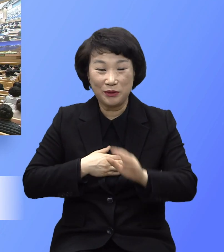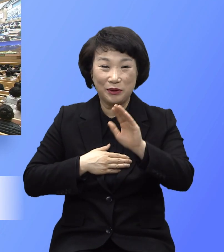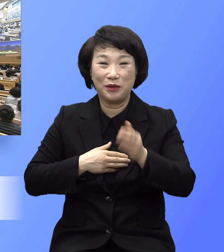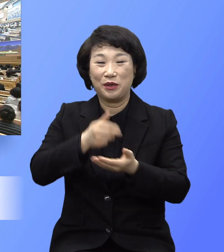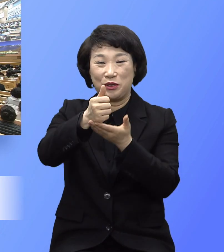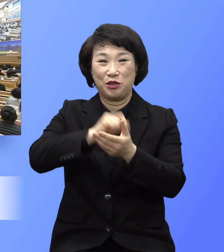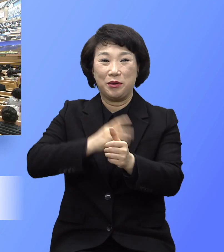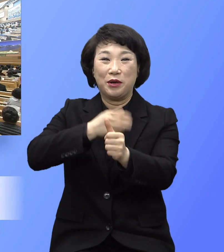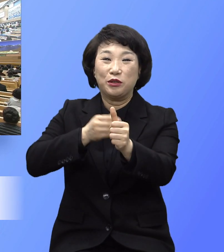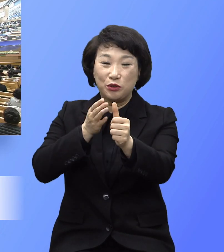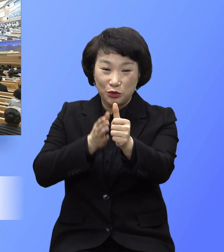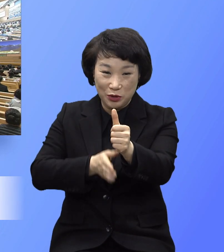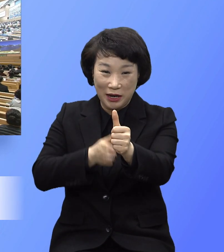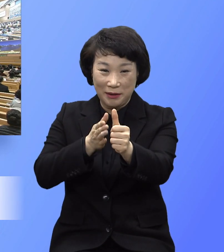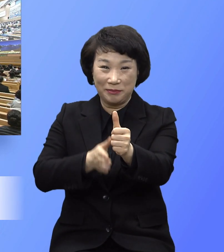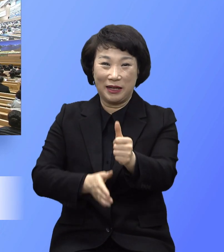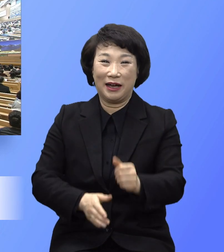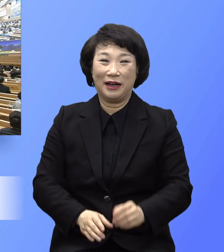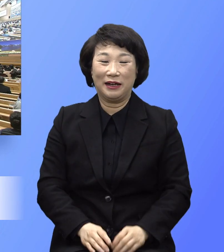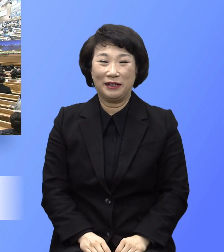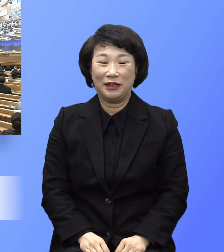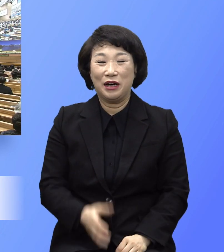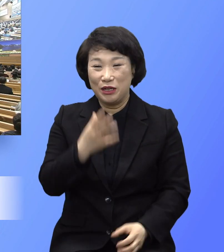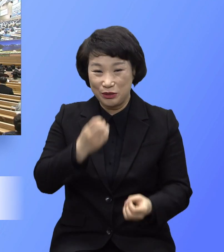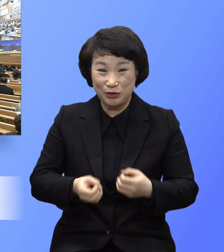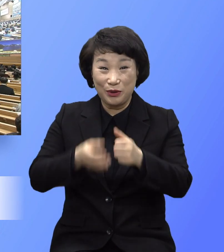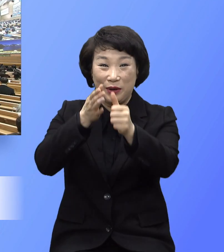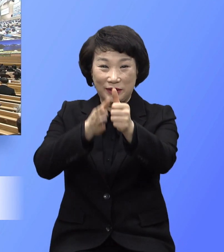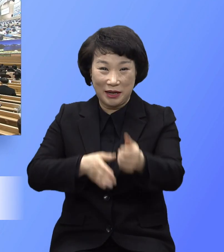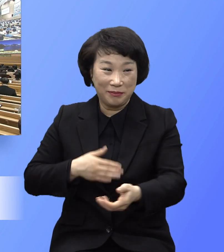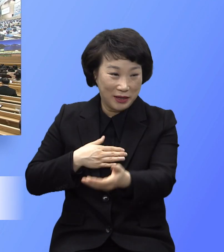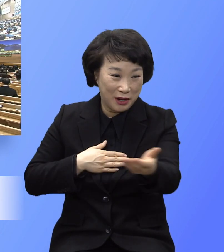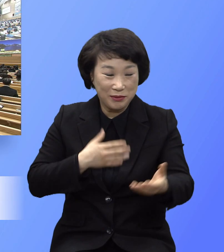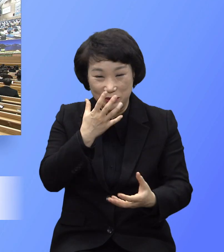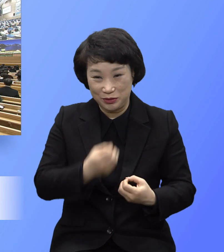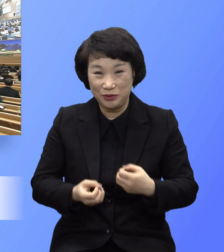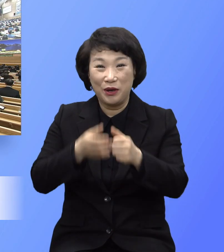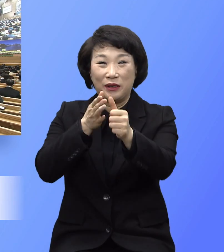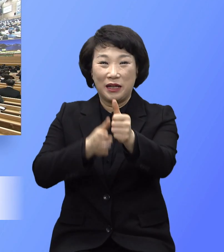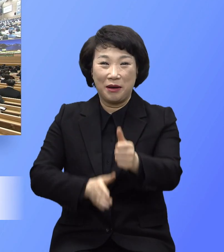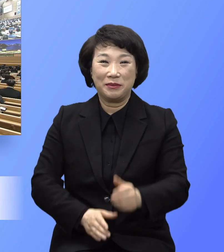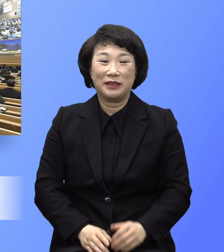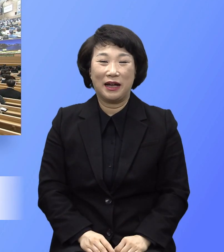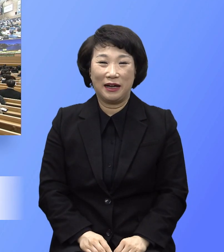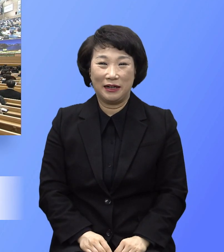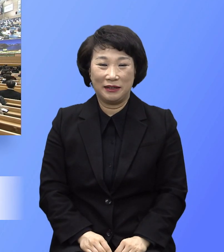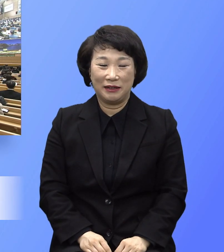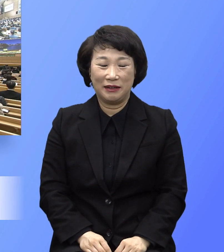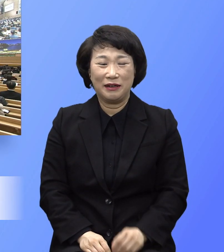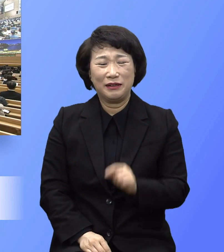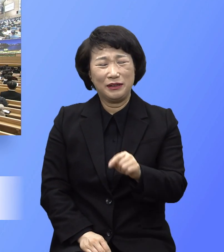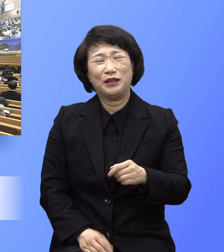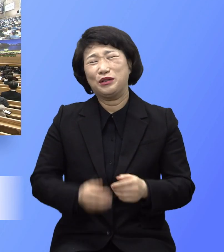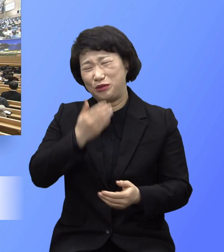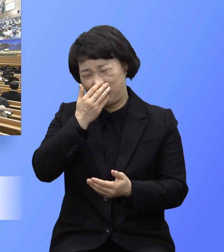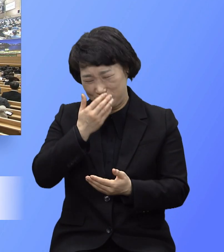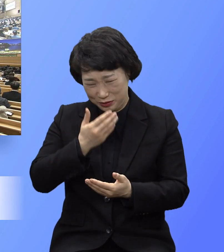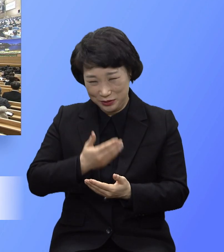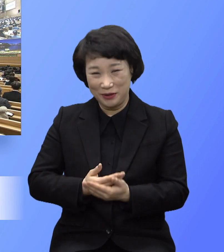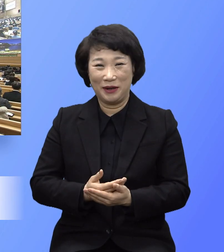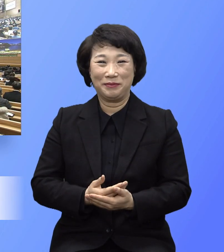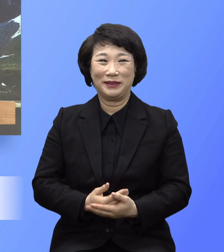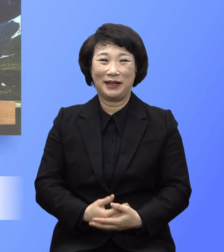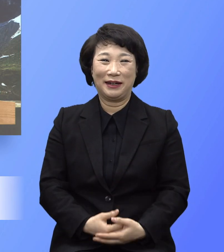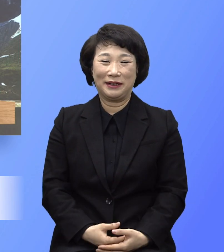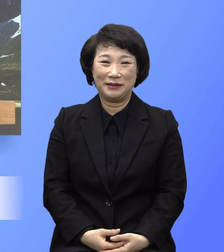되기를 주님의 이름으로 축원합니다. 축원합니다. 축원합니다. 얼마나 중요하냐 그